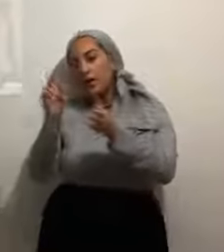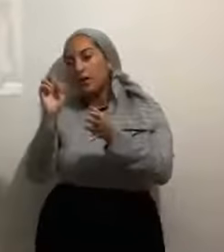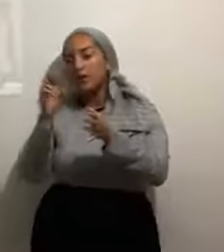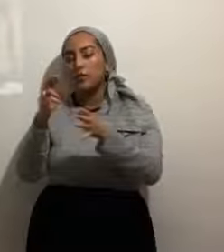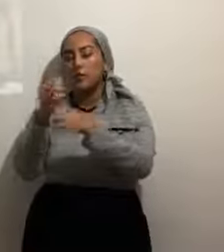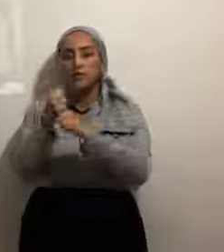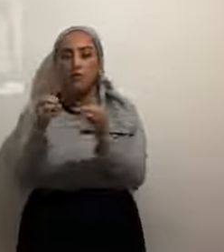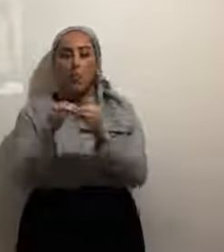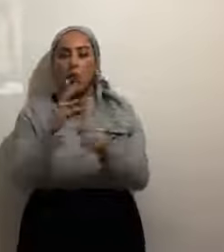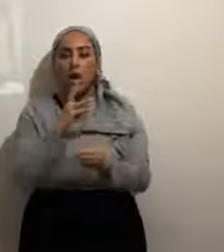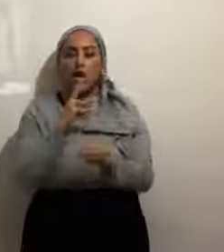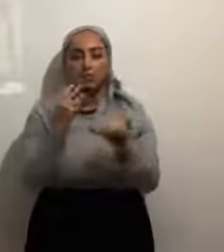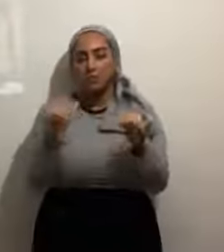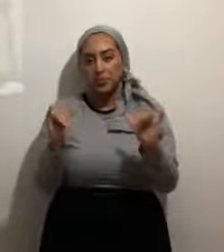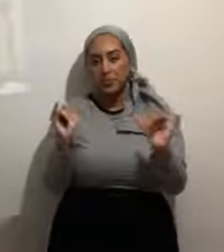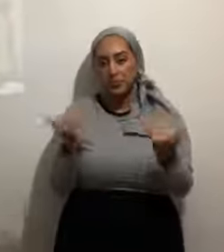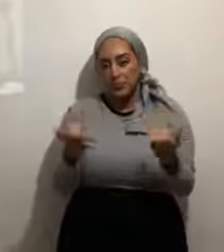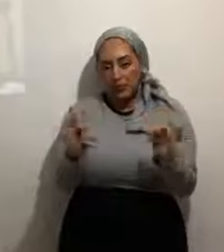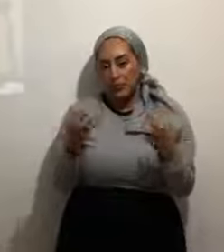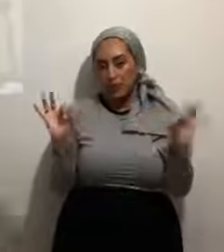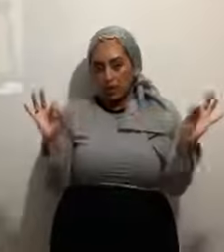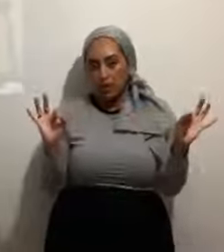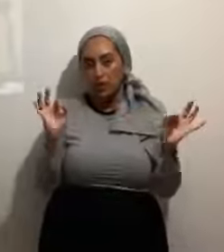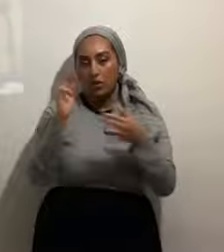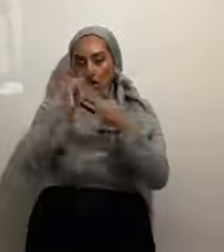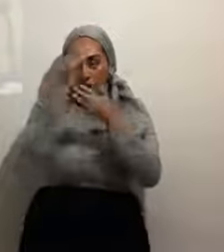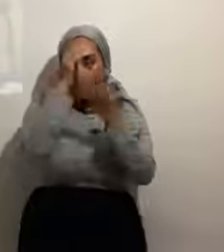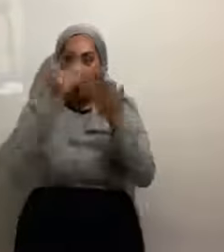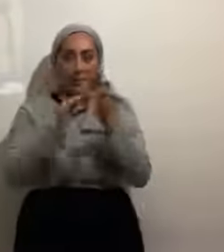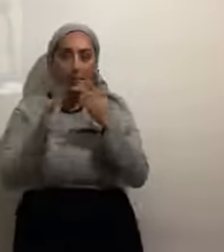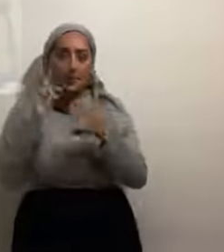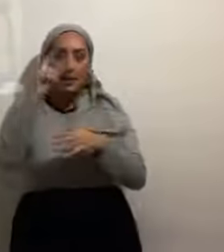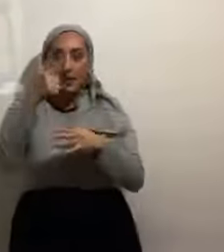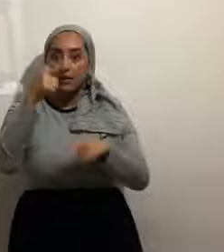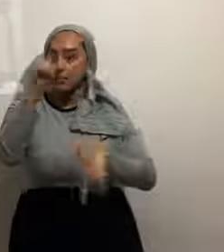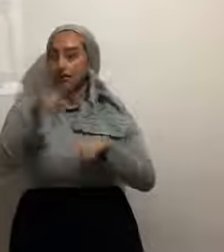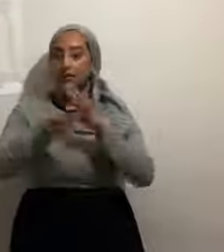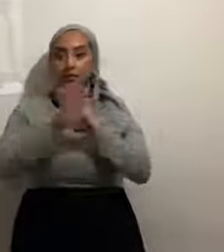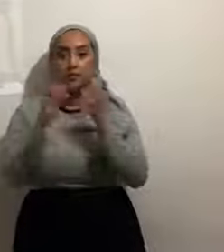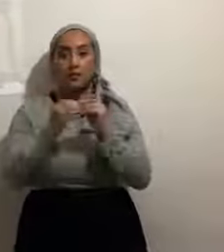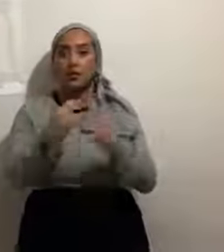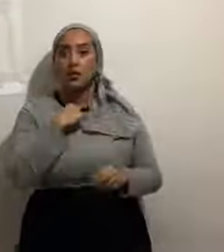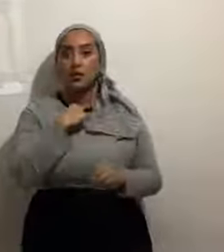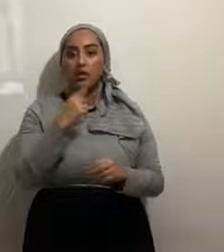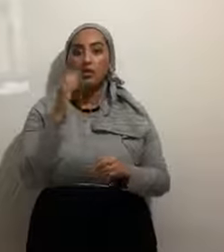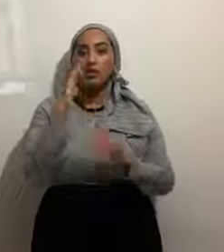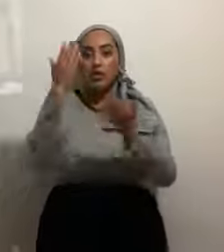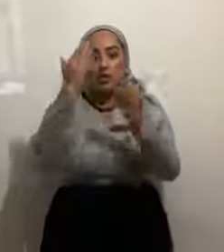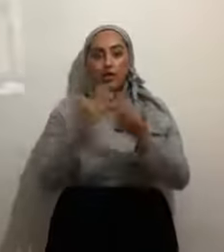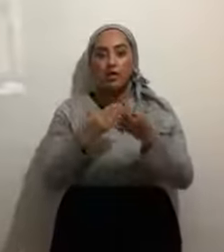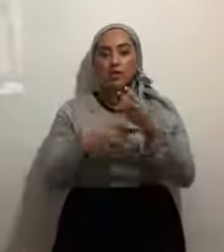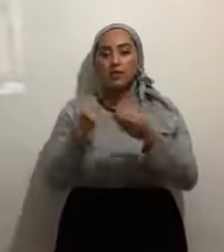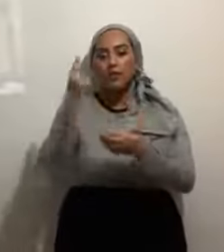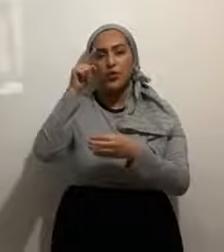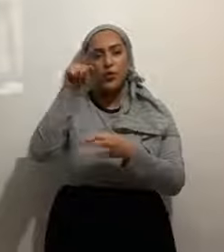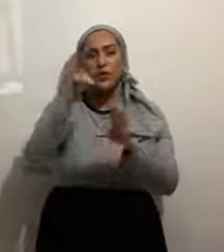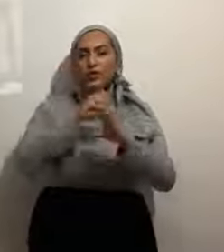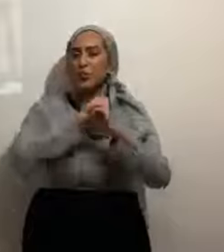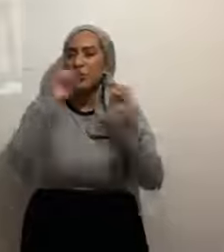adquiriendo agua? Si el Eterno permitiera que ya no pudiéramos hacer eso, Él reproducirá. Para Él no hay ningún problema